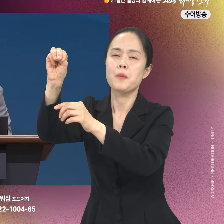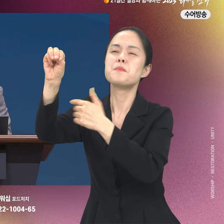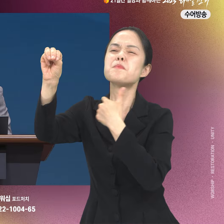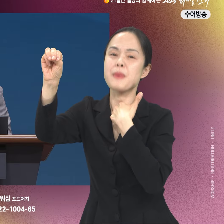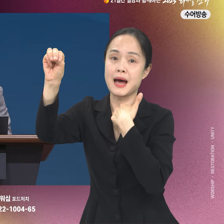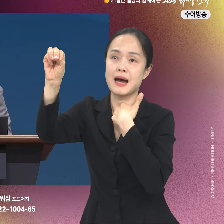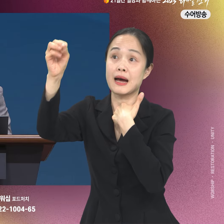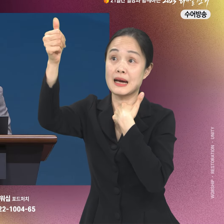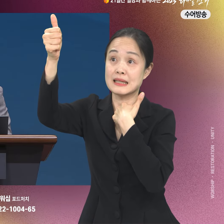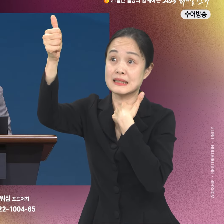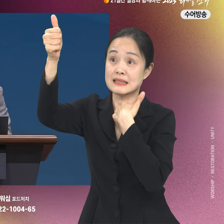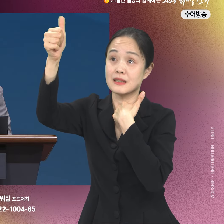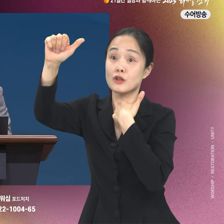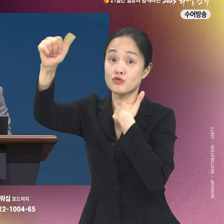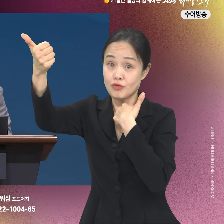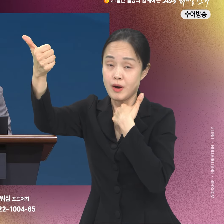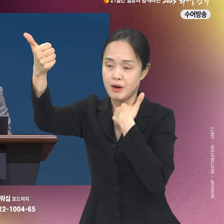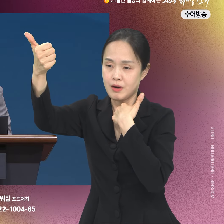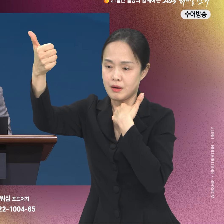근데